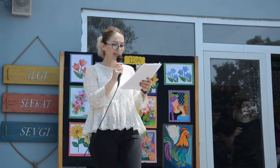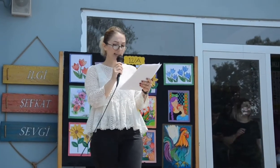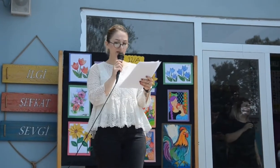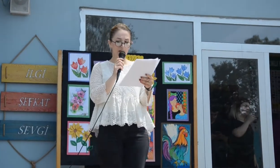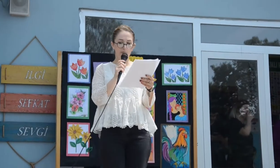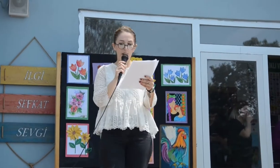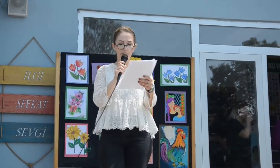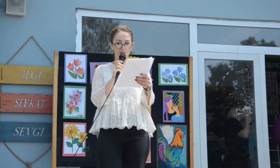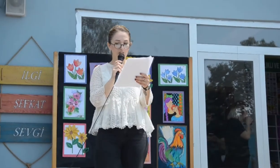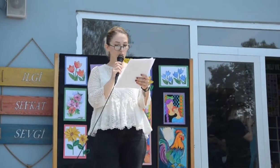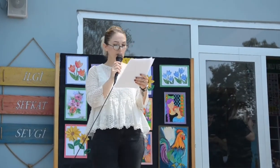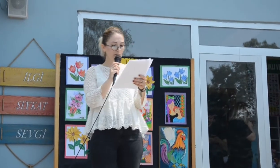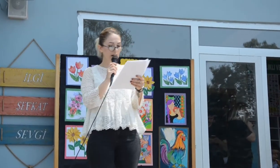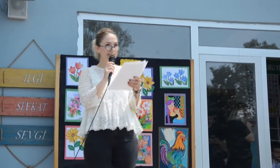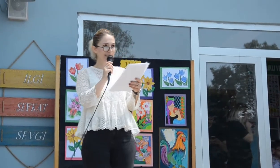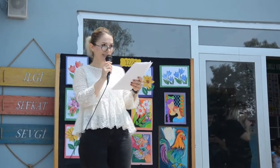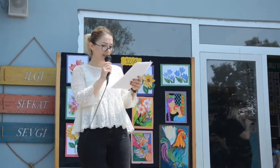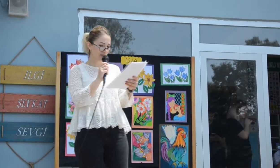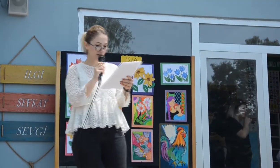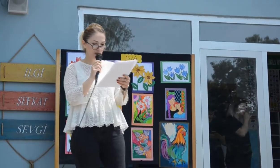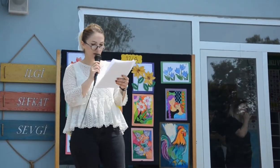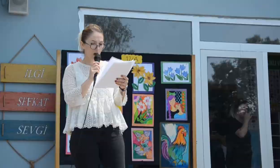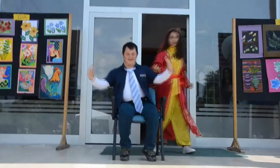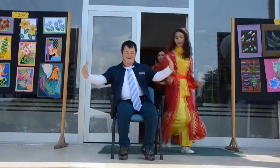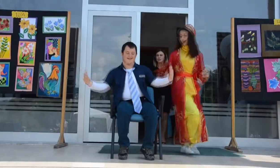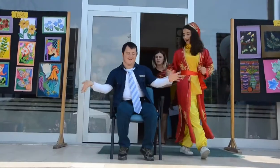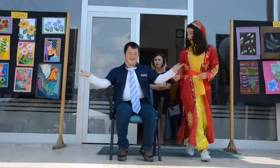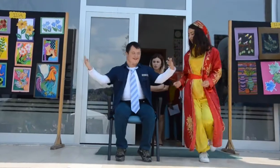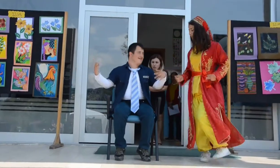Mezuniyetle bambaşka donanımlarla yenilenirsiniz.